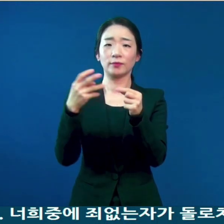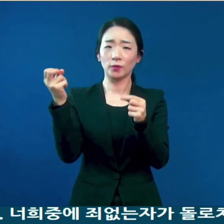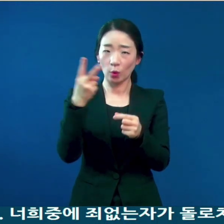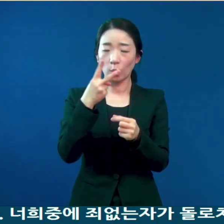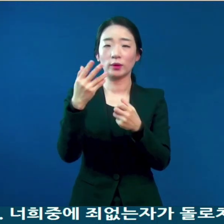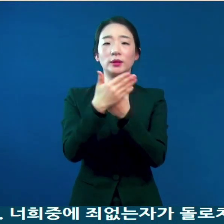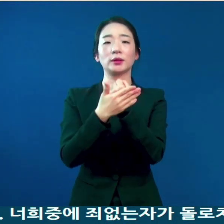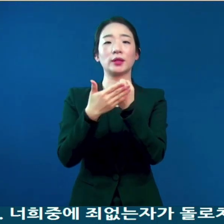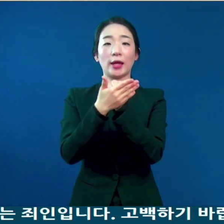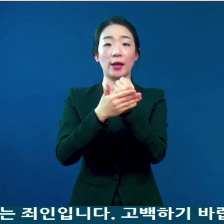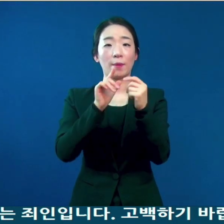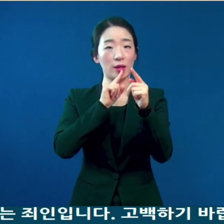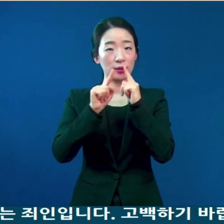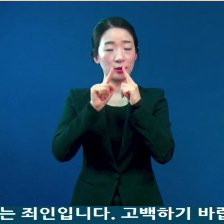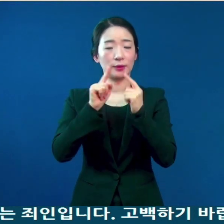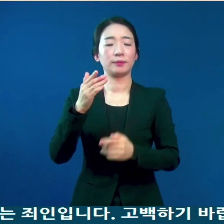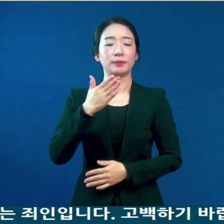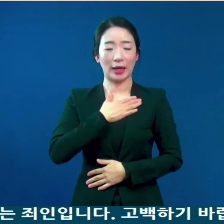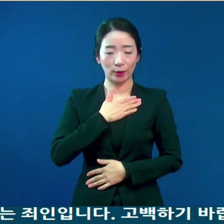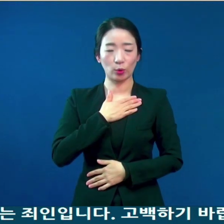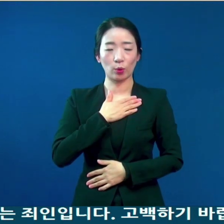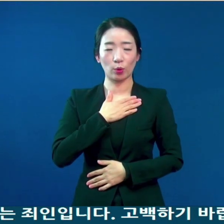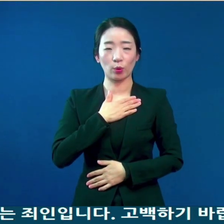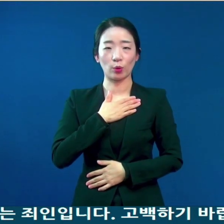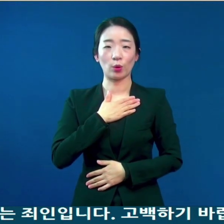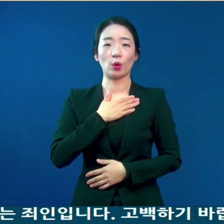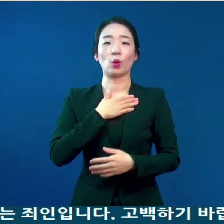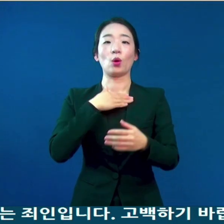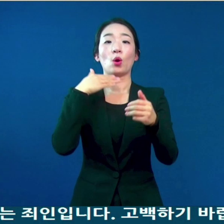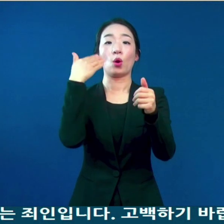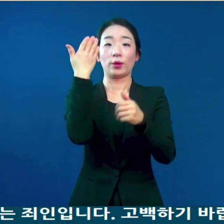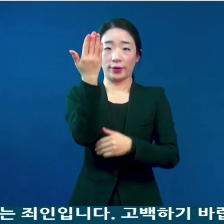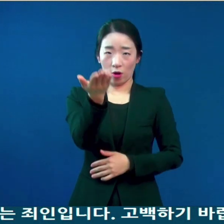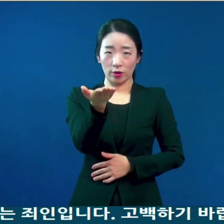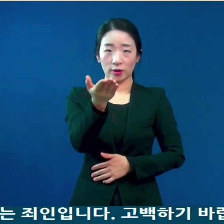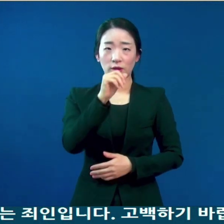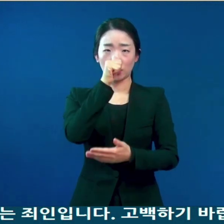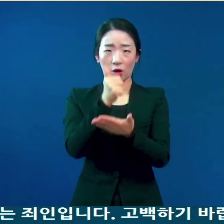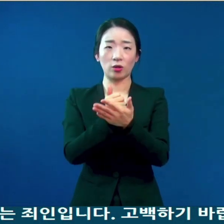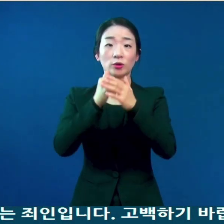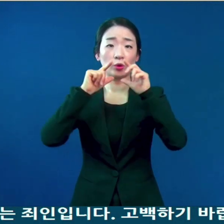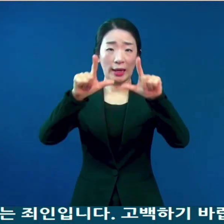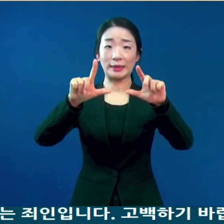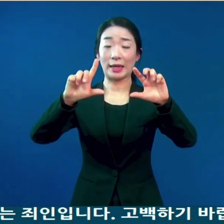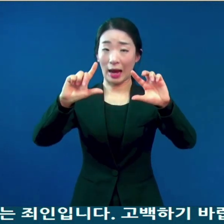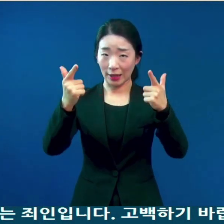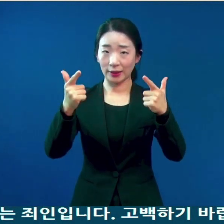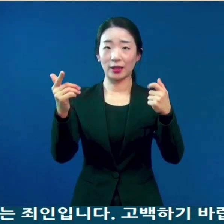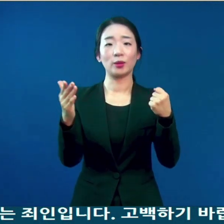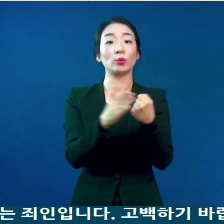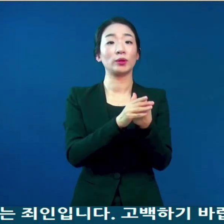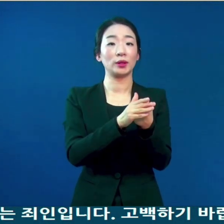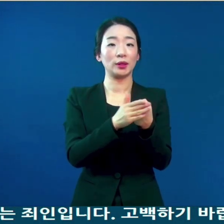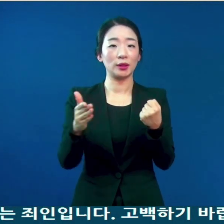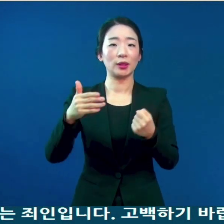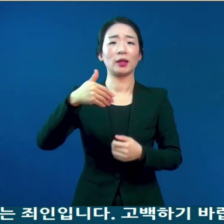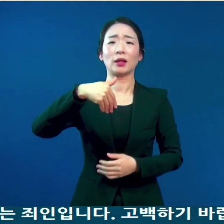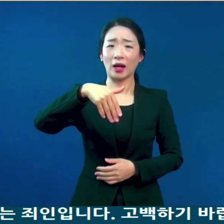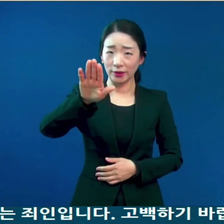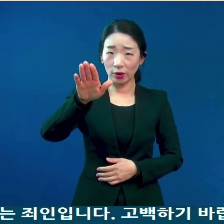말씀, 나도 너를 정죄하지 아니하노니